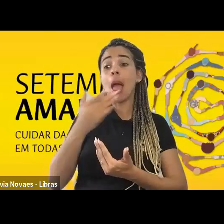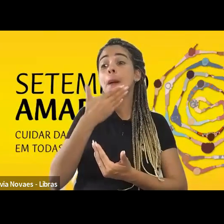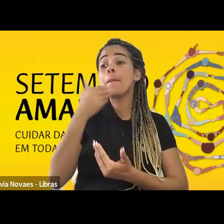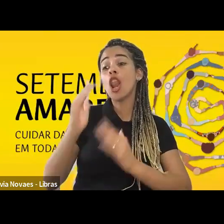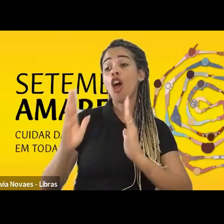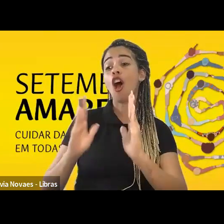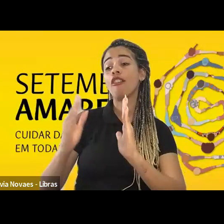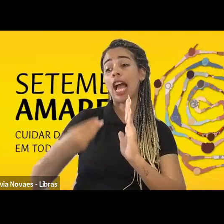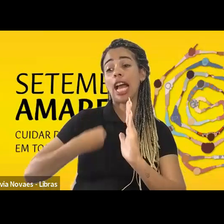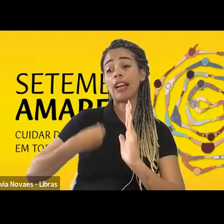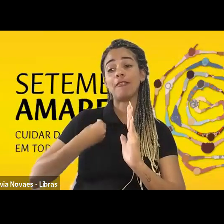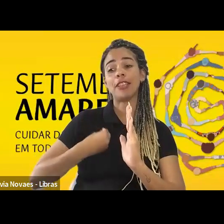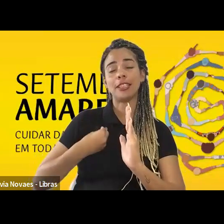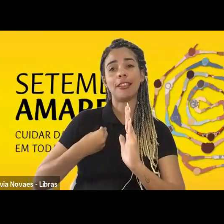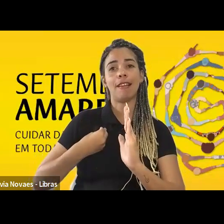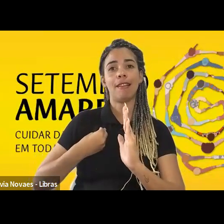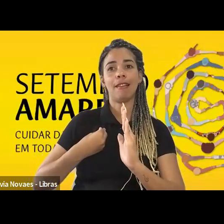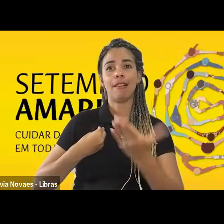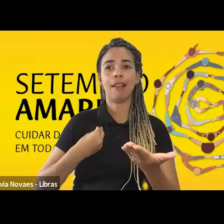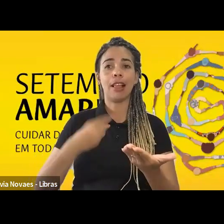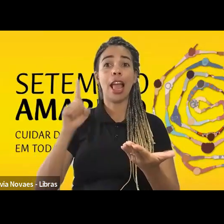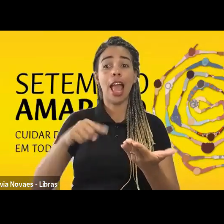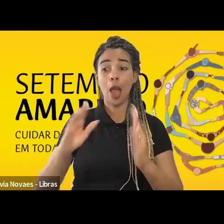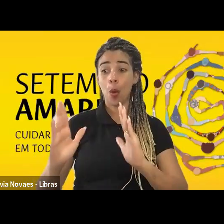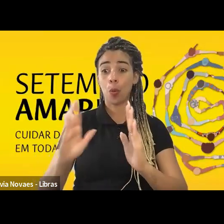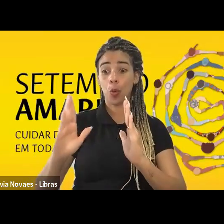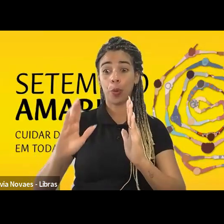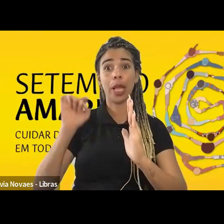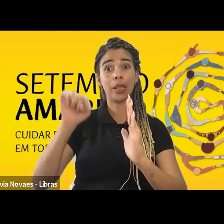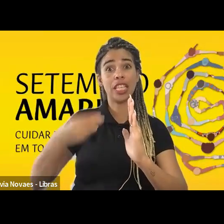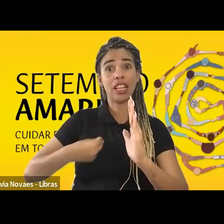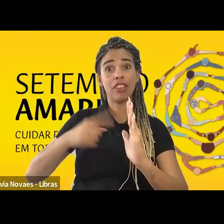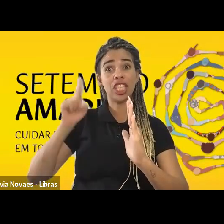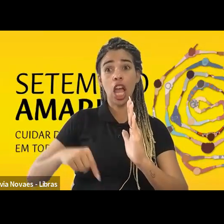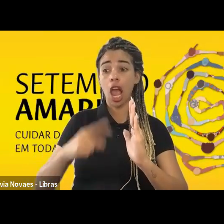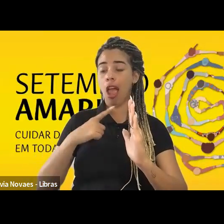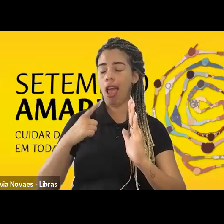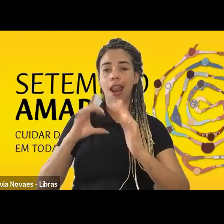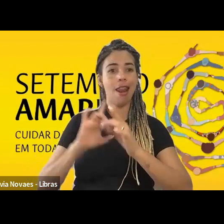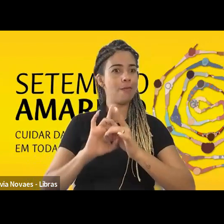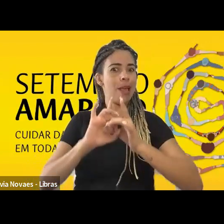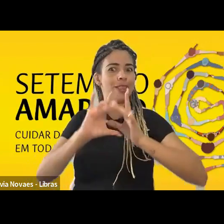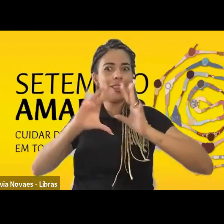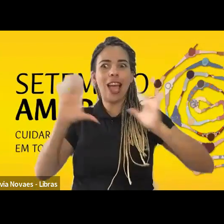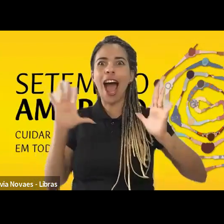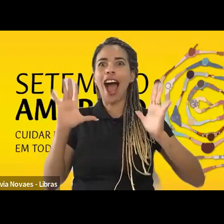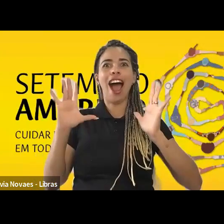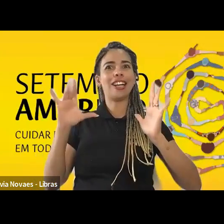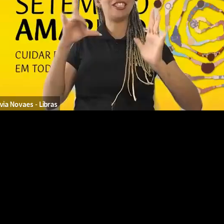vida, né? A adolescência, né? Uma certa idealização desse momento como um momento de grande liberdade, de grande